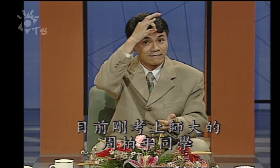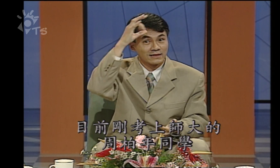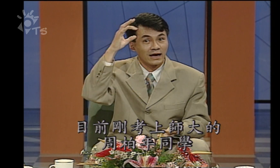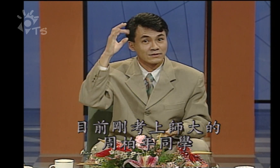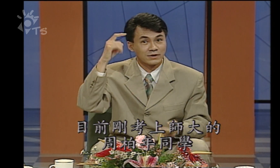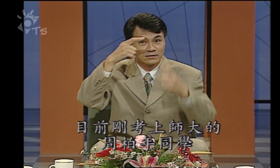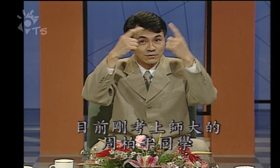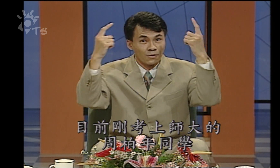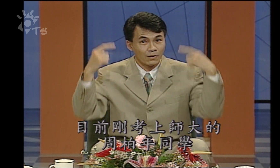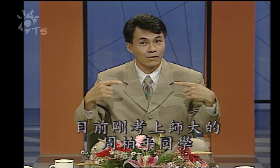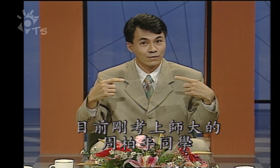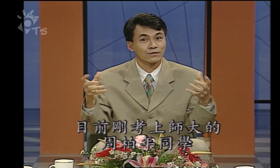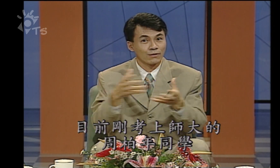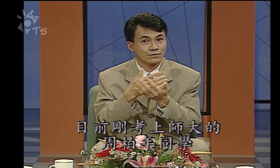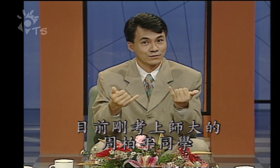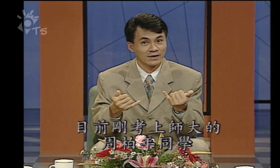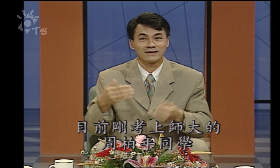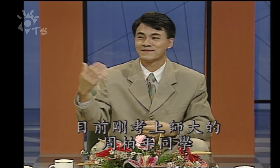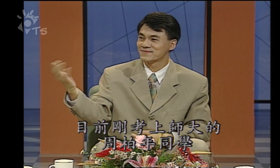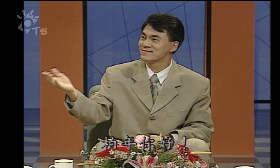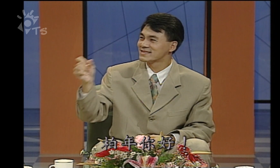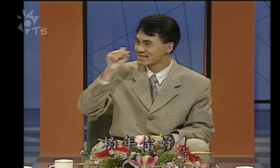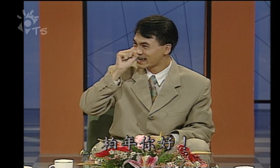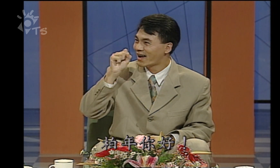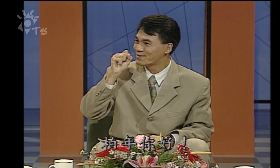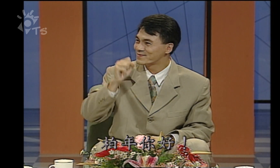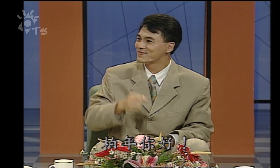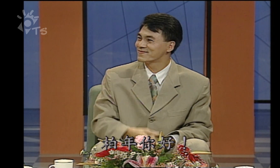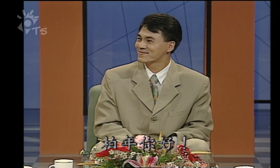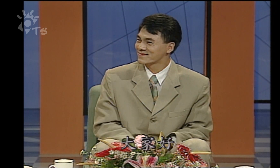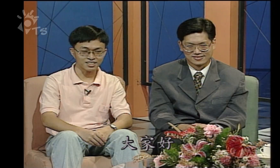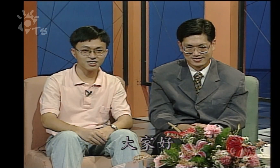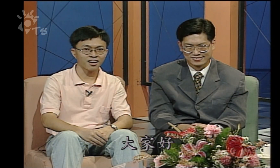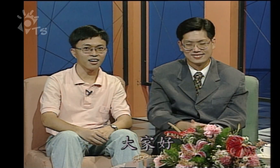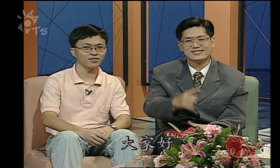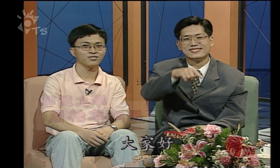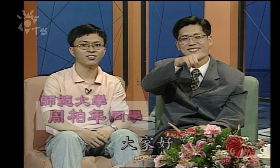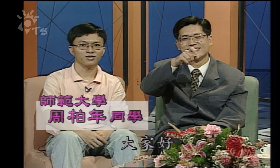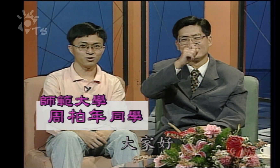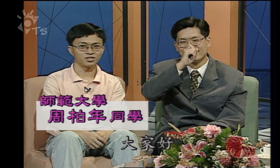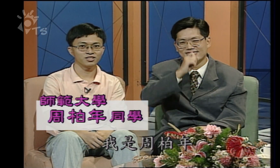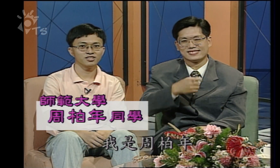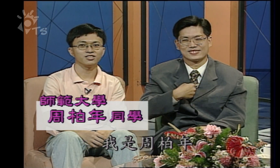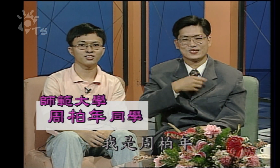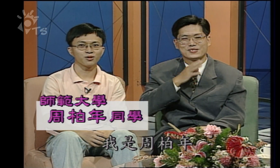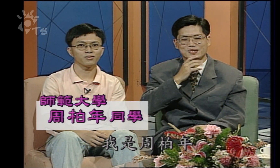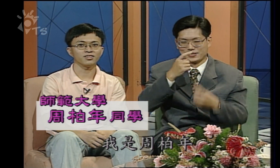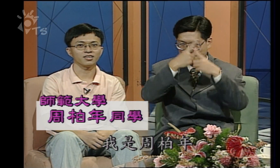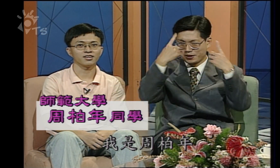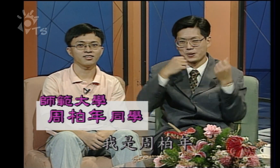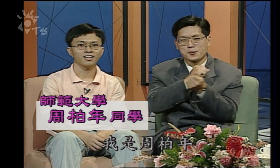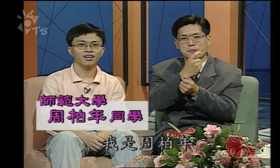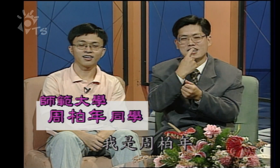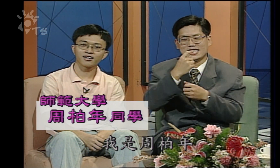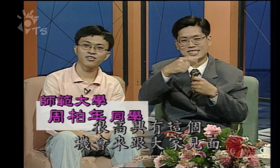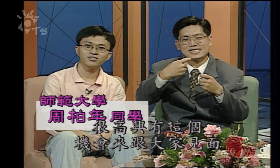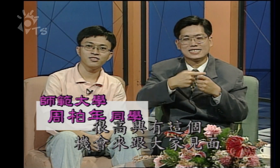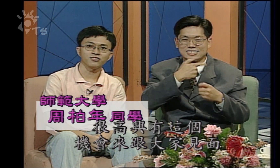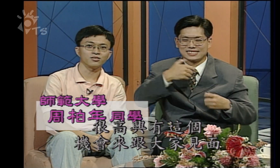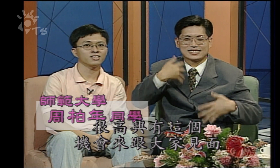大的周伯年同学。伯年你好。 大家好，我是周伯年，很高兴有这个